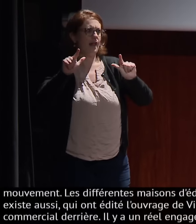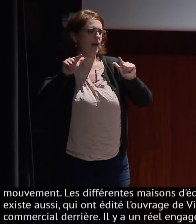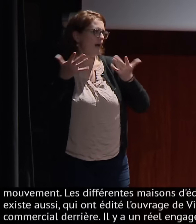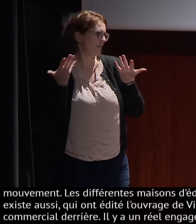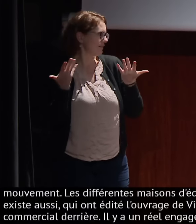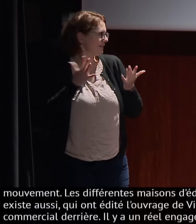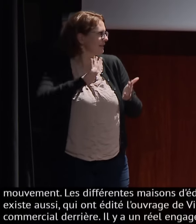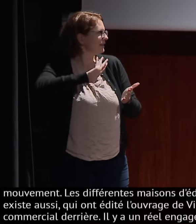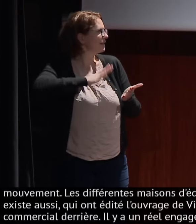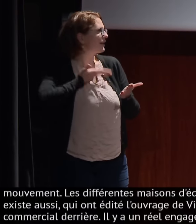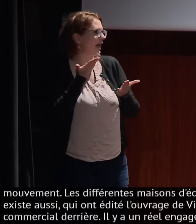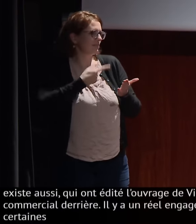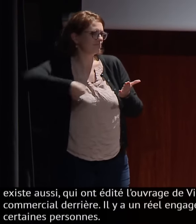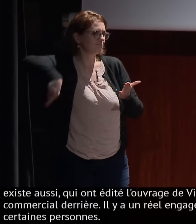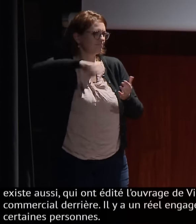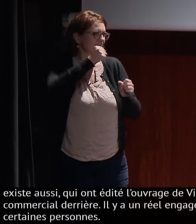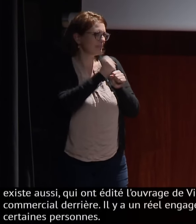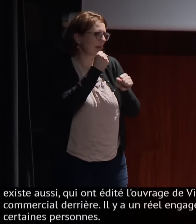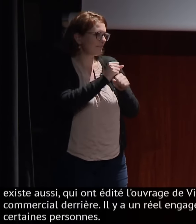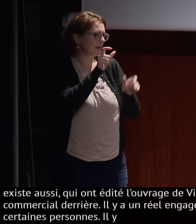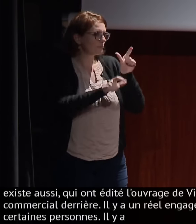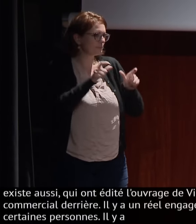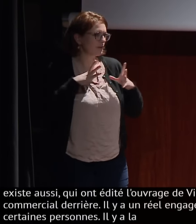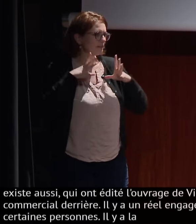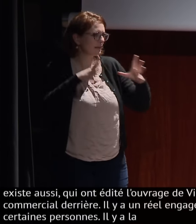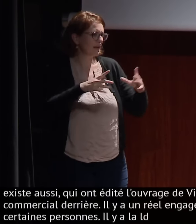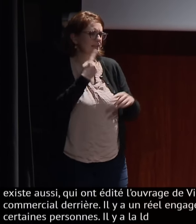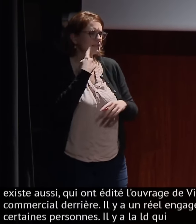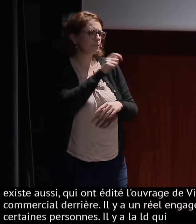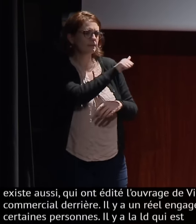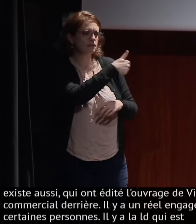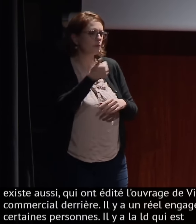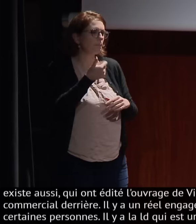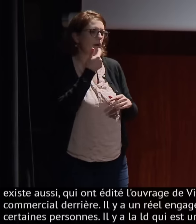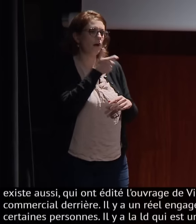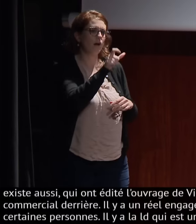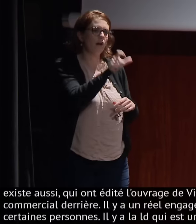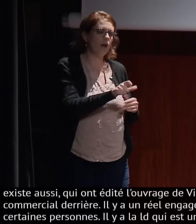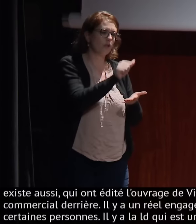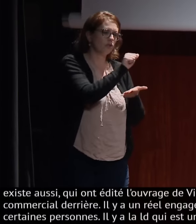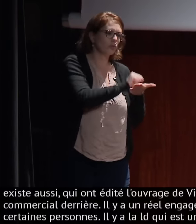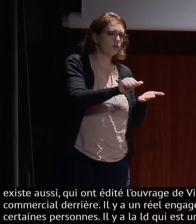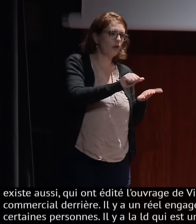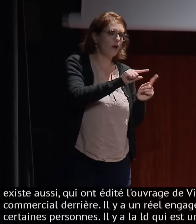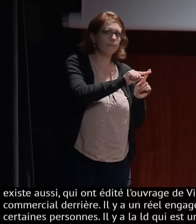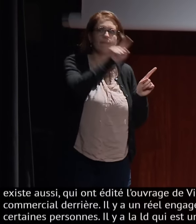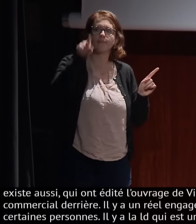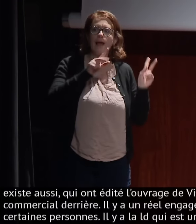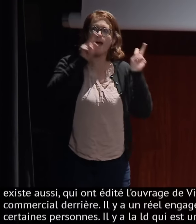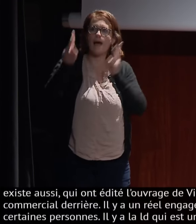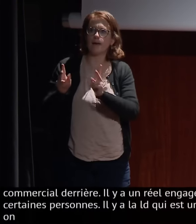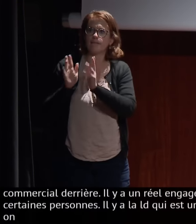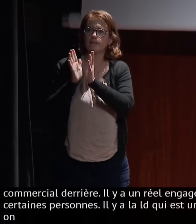certaines personnes. Alors, c'est vrai qu'il y a la langue des signes, qui est une langue visuelle. Et on travaille tous